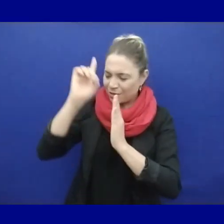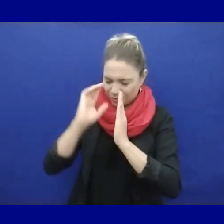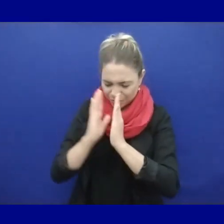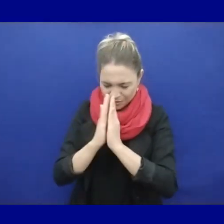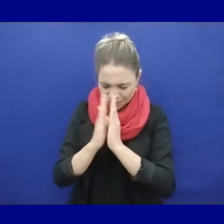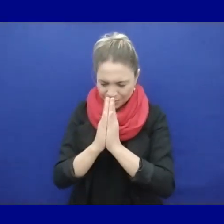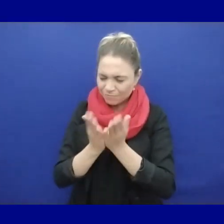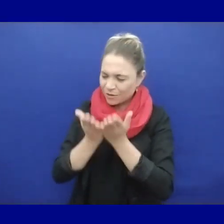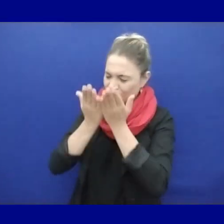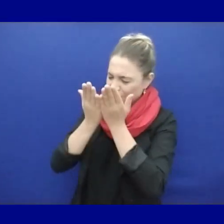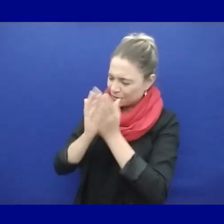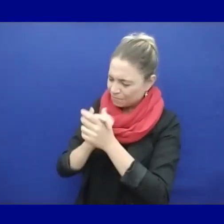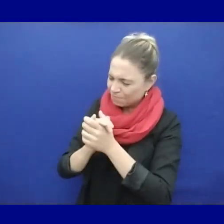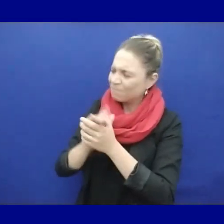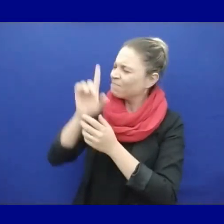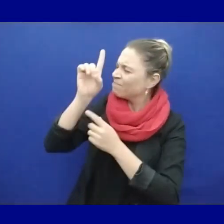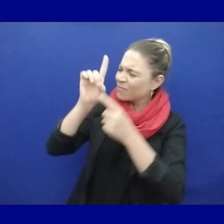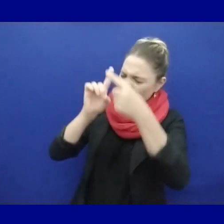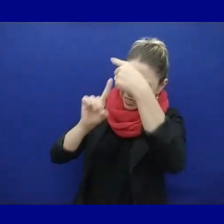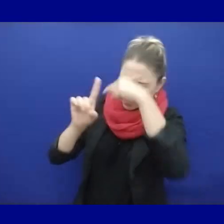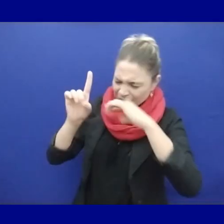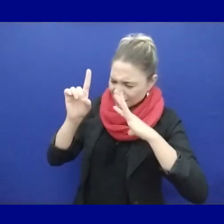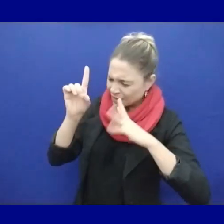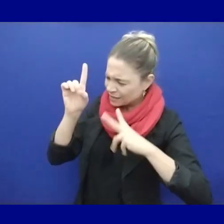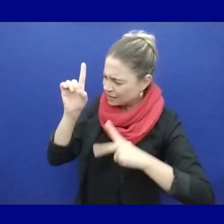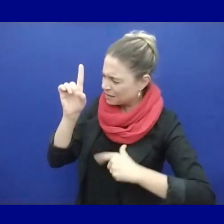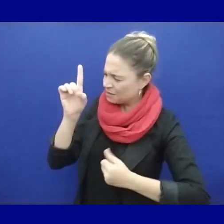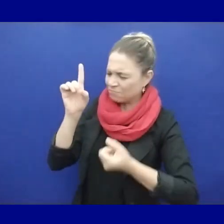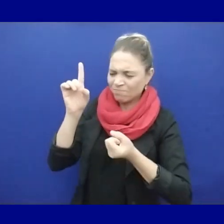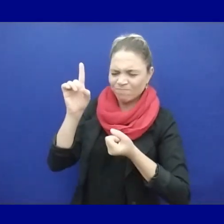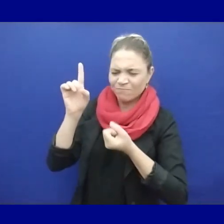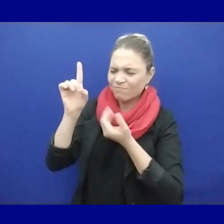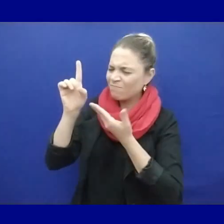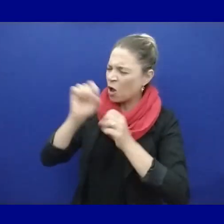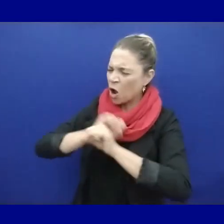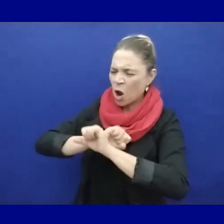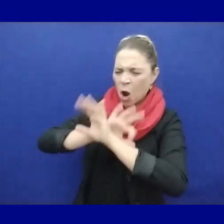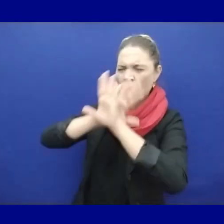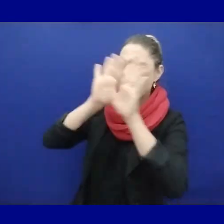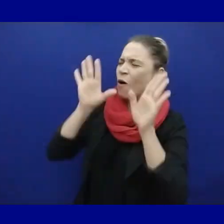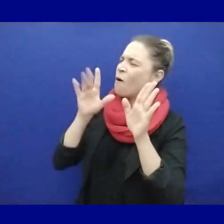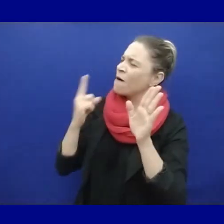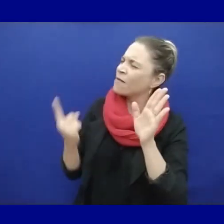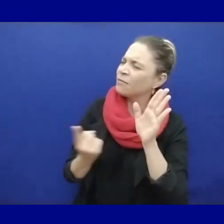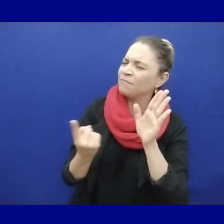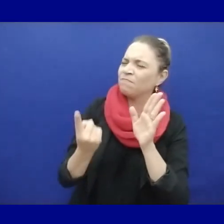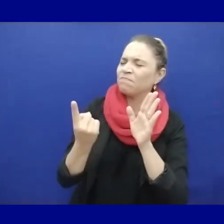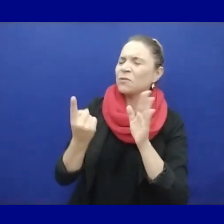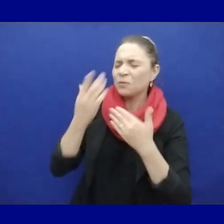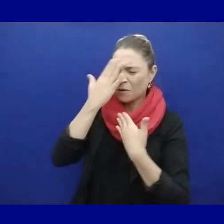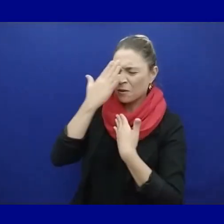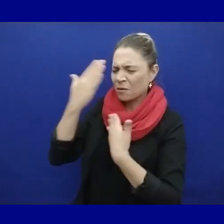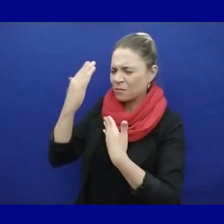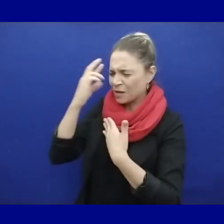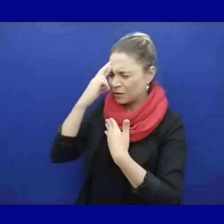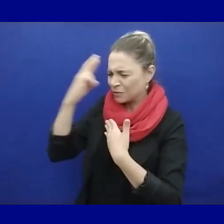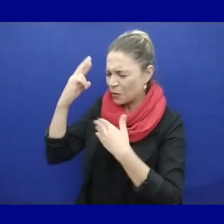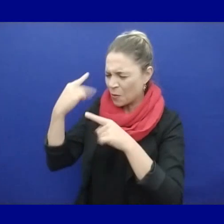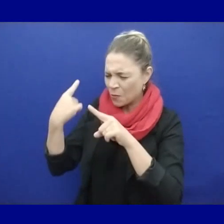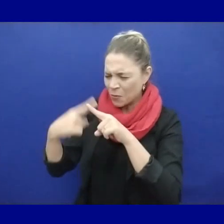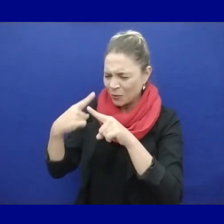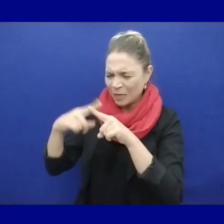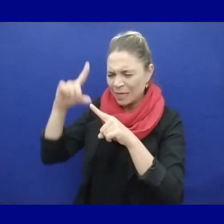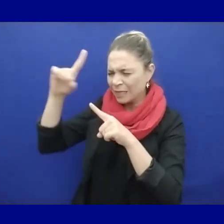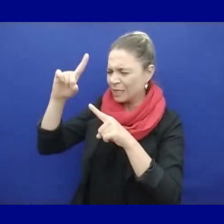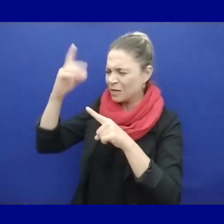nosso Deus. Pai, Tu és santo, glorificado seja o Senhor por todo sempre. Obrigado, Senhor,